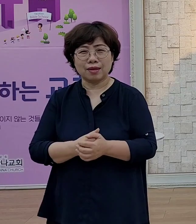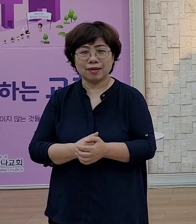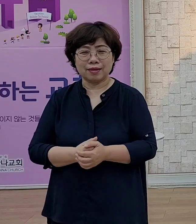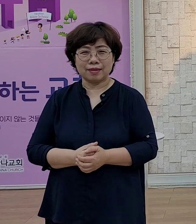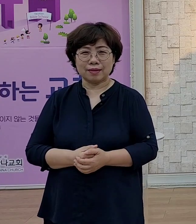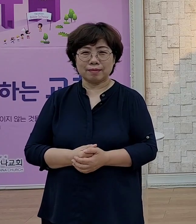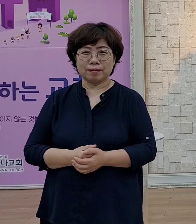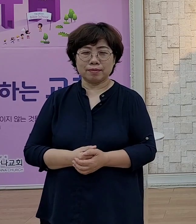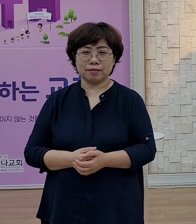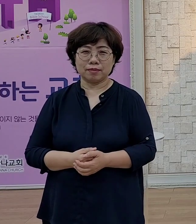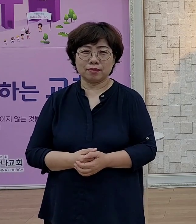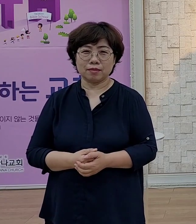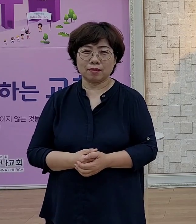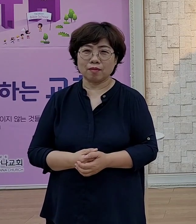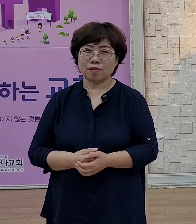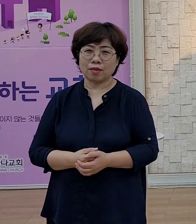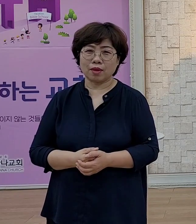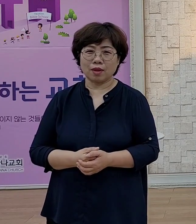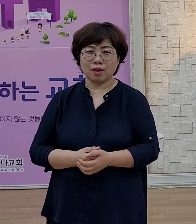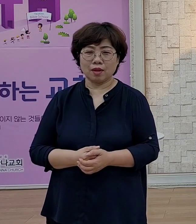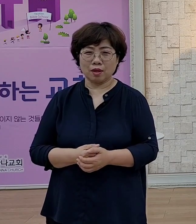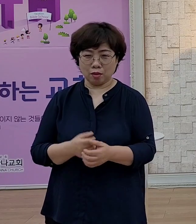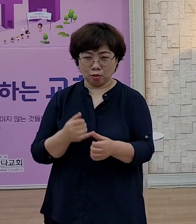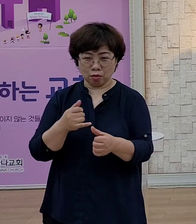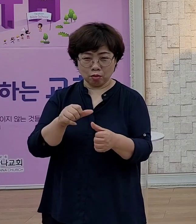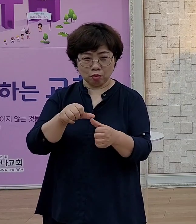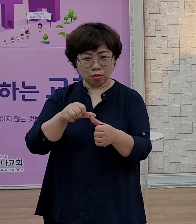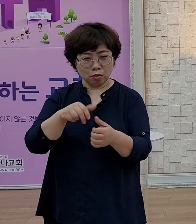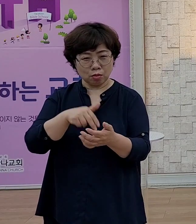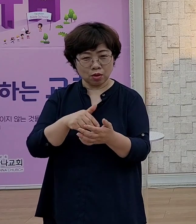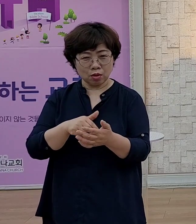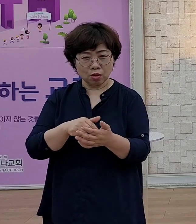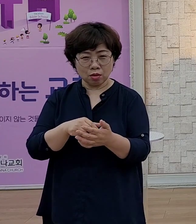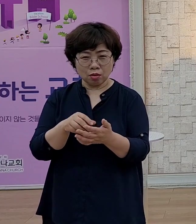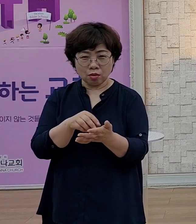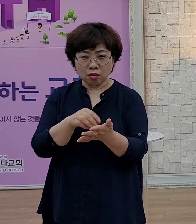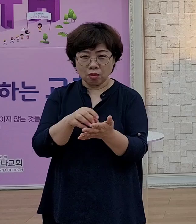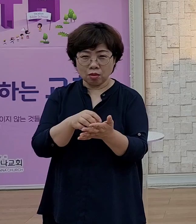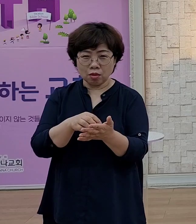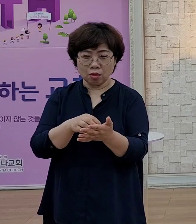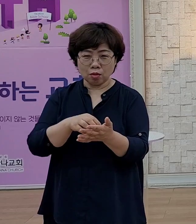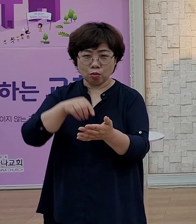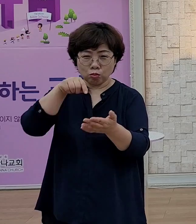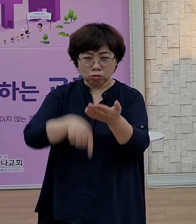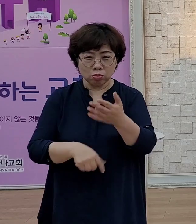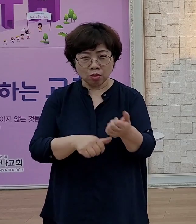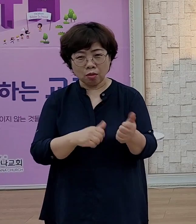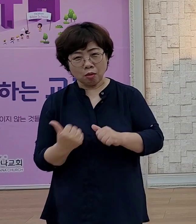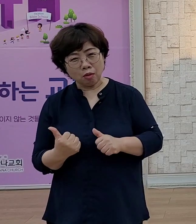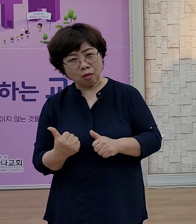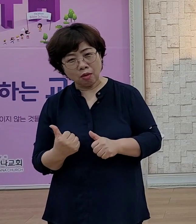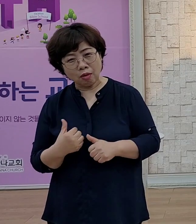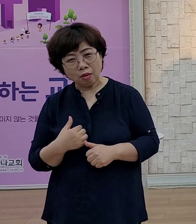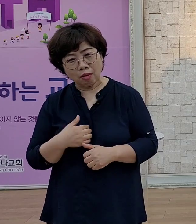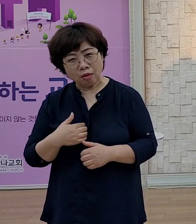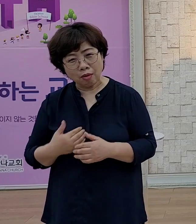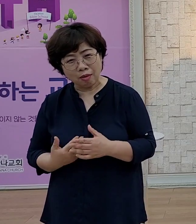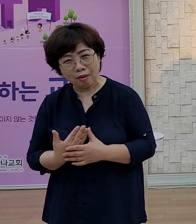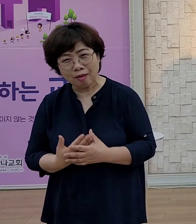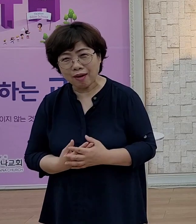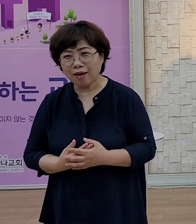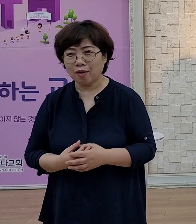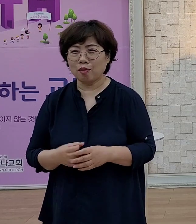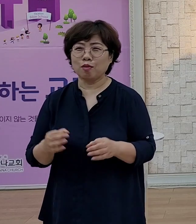생각할 때 이제 이게 하다 떨어지면 죽겠구나. 이 생각을 한 거예요. 얼마나